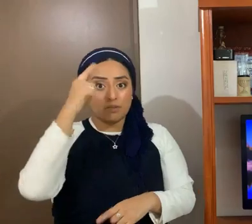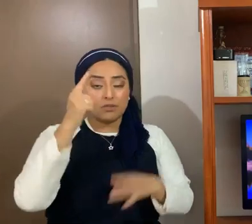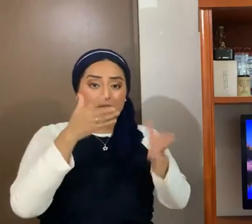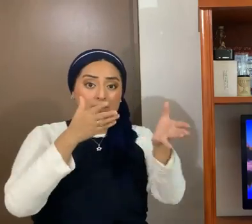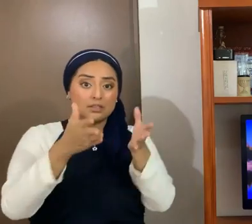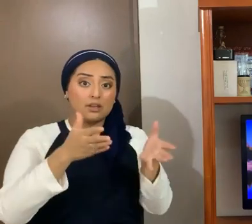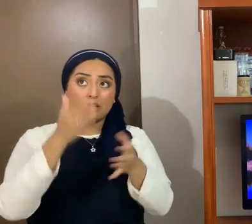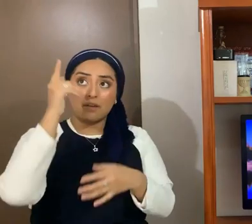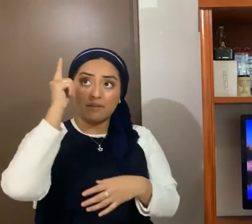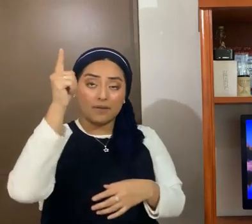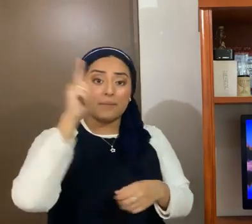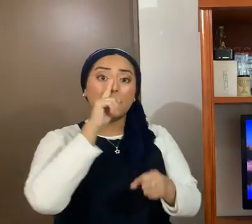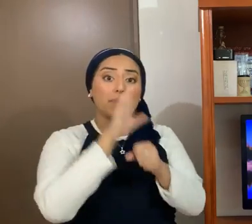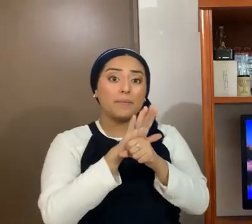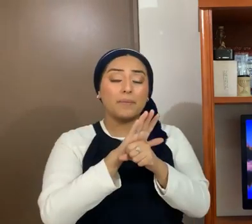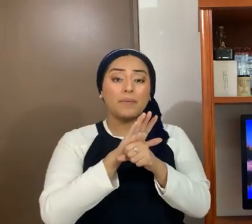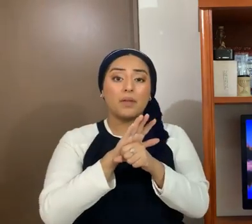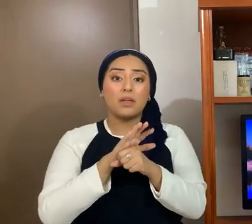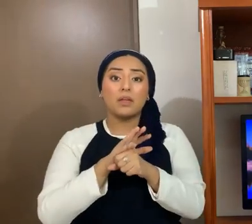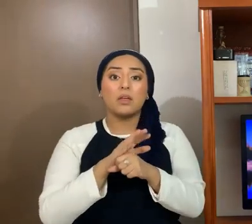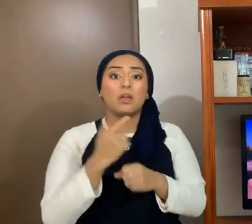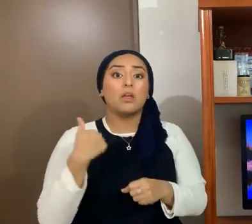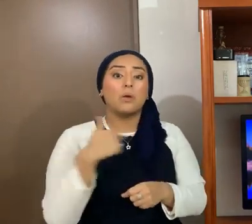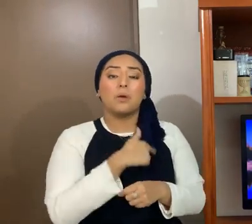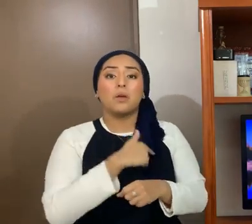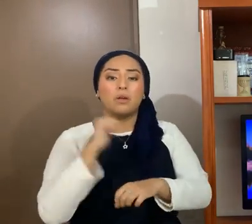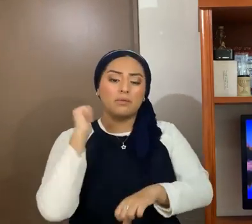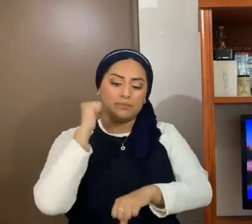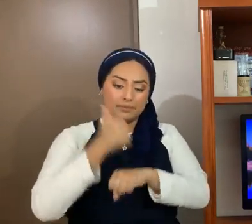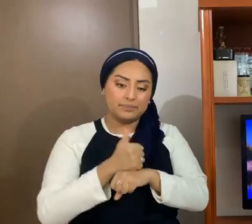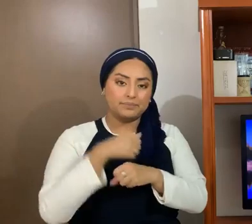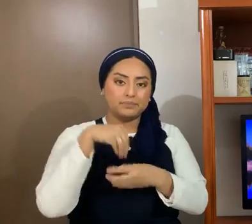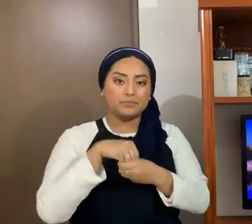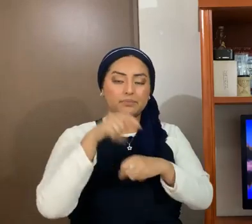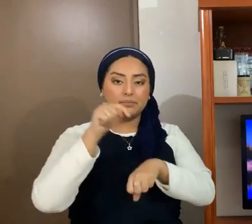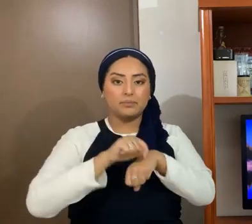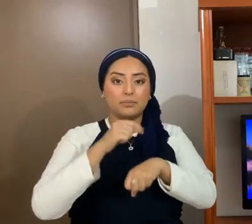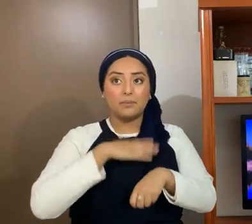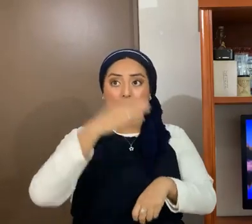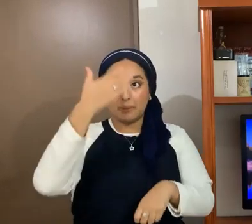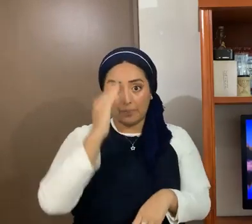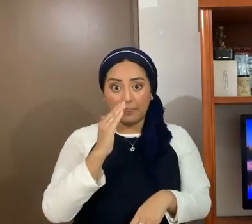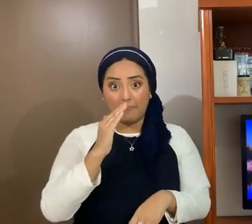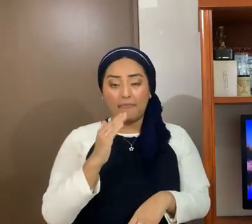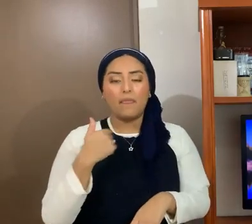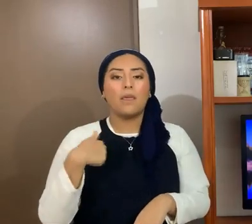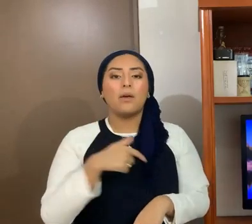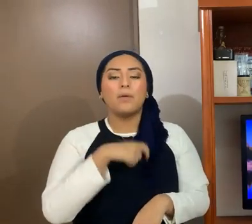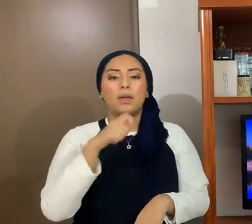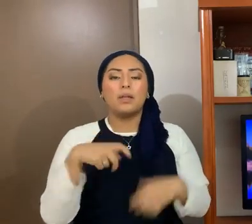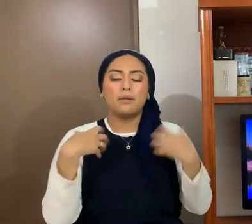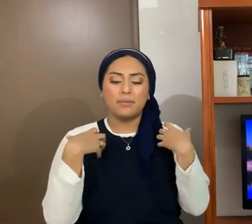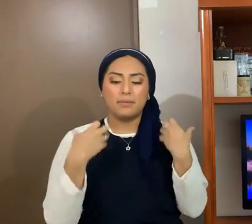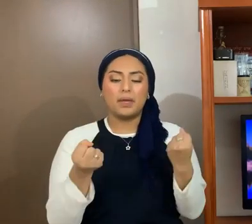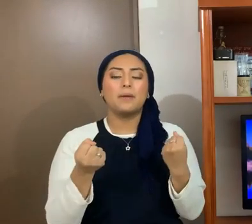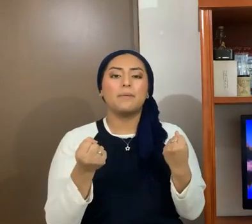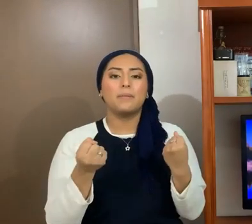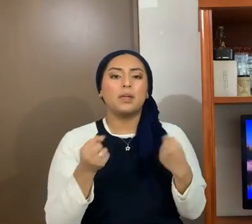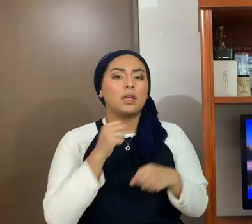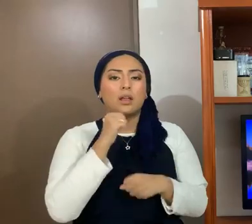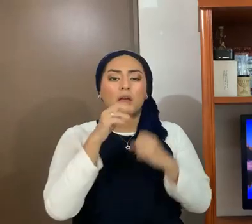servirle, y nos promete que si seamos fieles, seremos columna en el templo de mi Elohim, tenemos que estar fortalecidos,